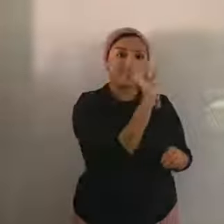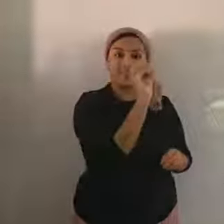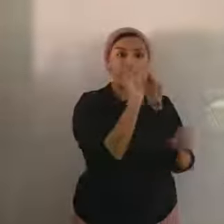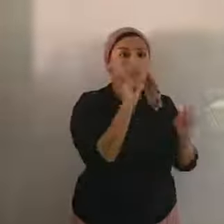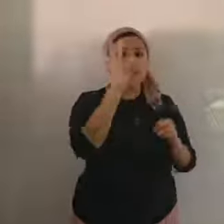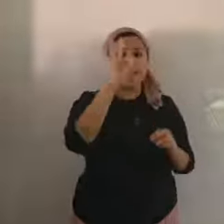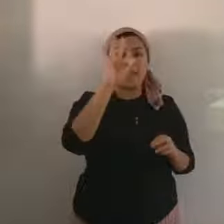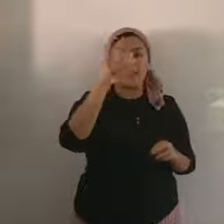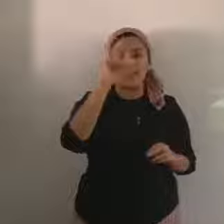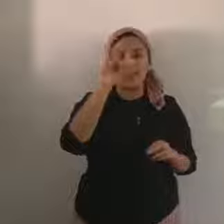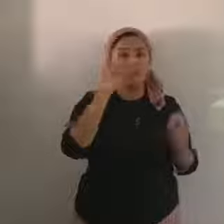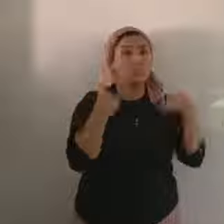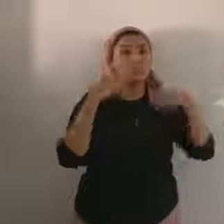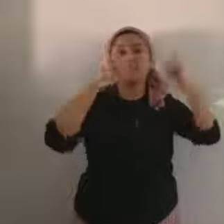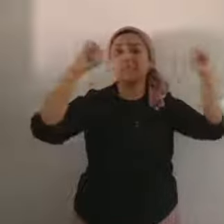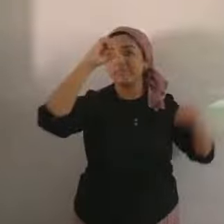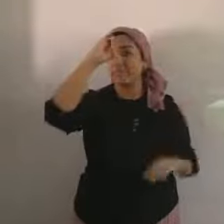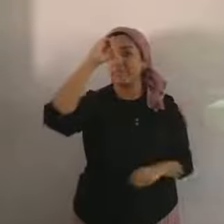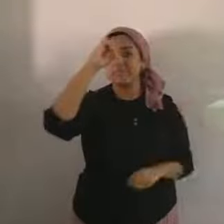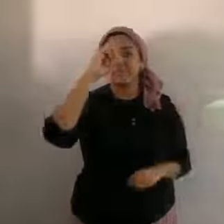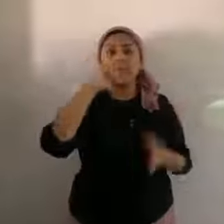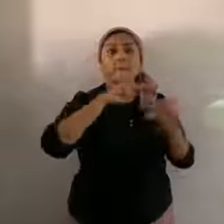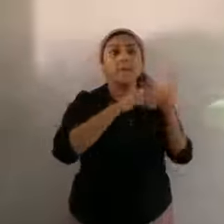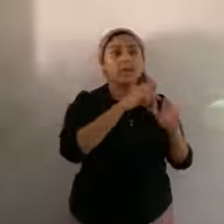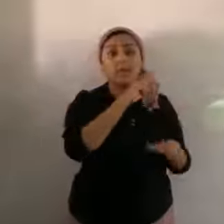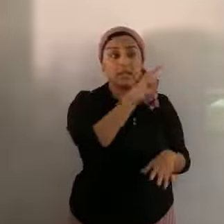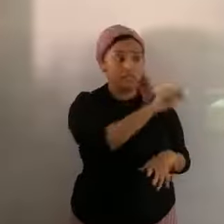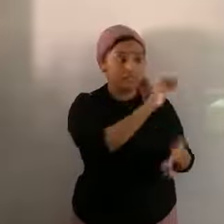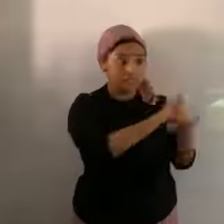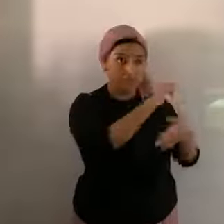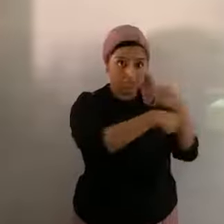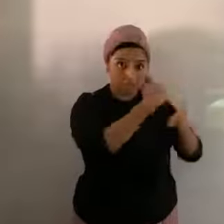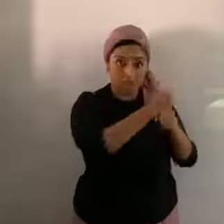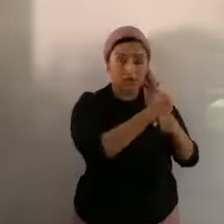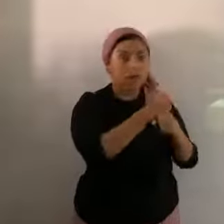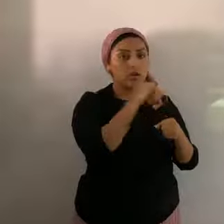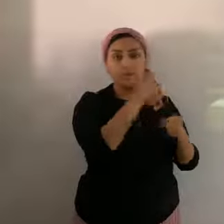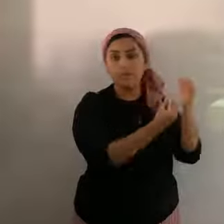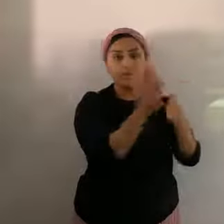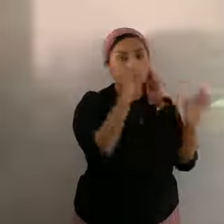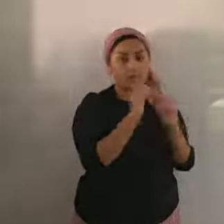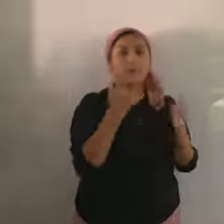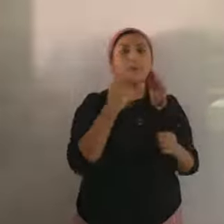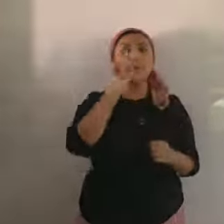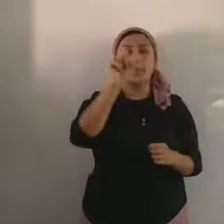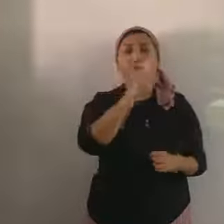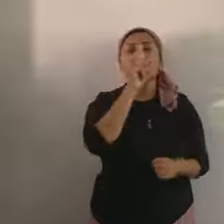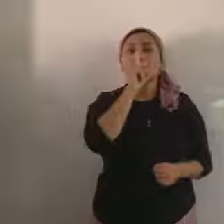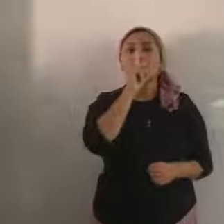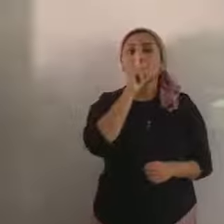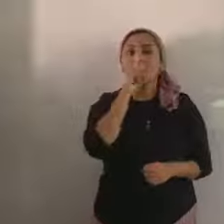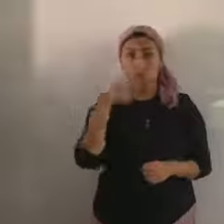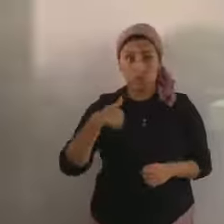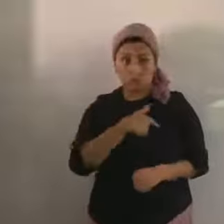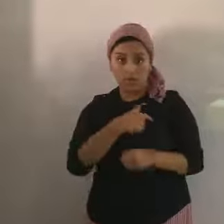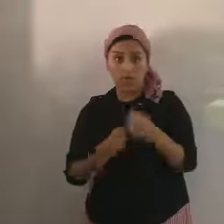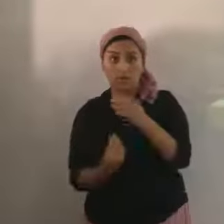había pequeños frutos, lógico. Indicaba que no daría fruto ese año. Ahora, una pregunta y no contesten. ¿Y